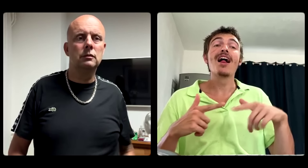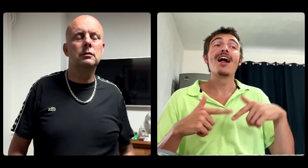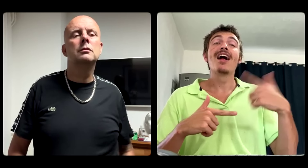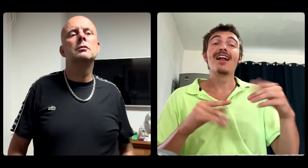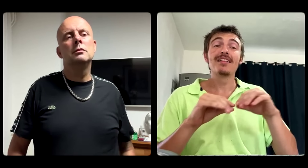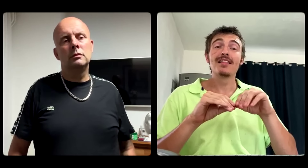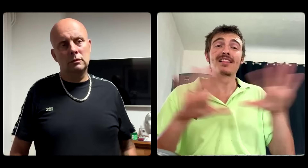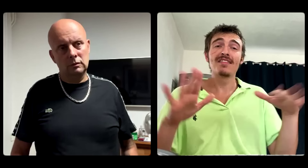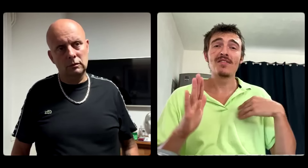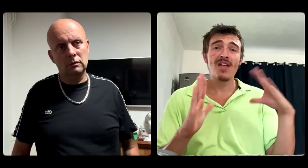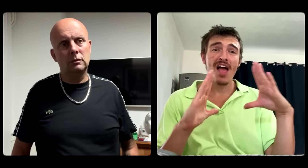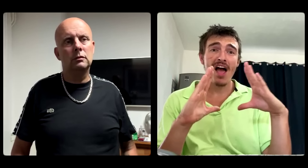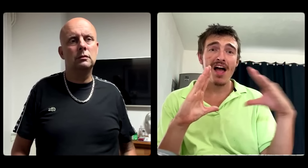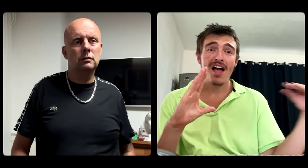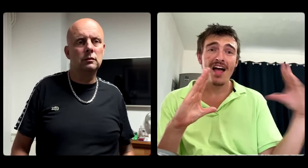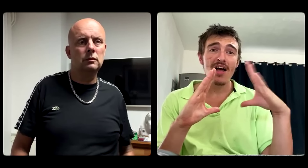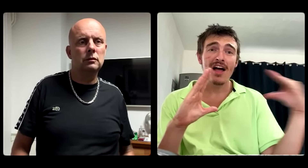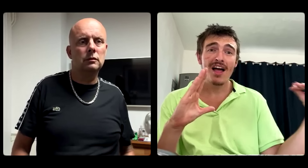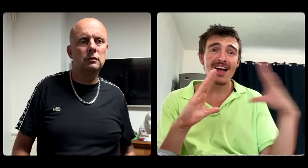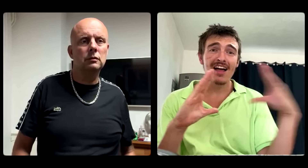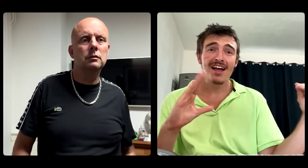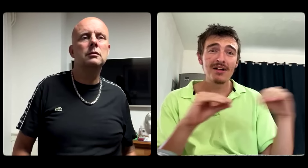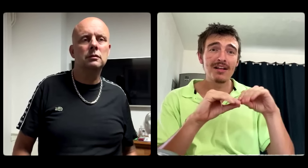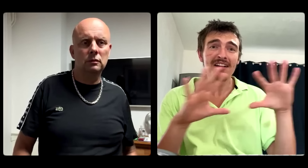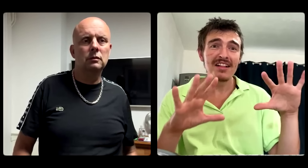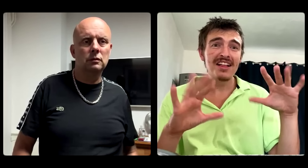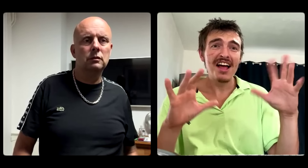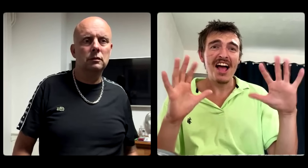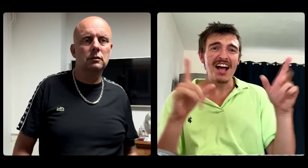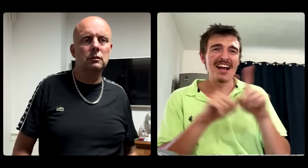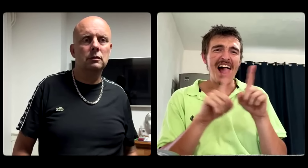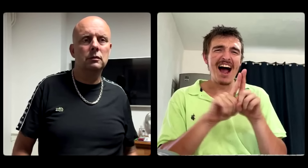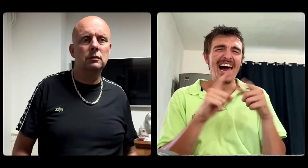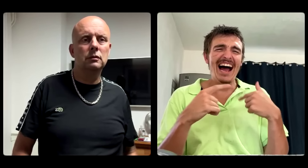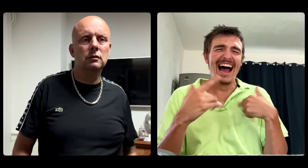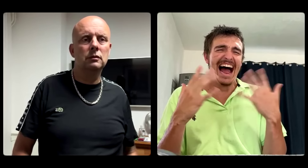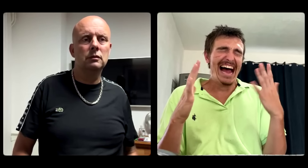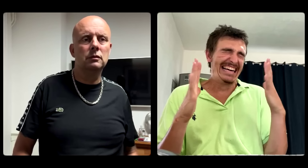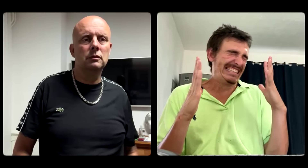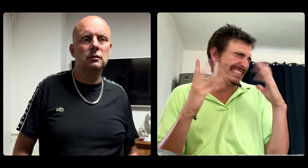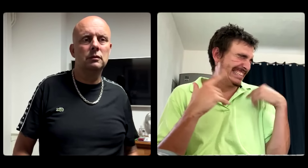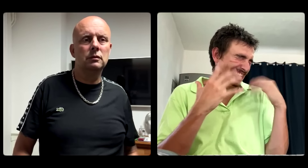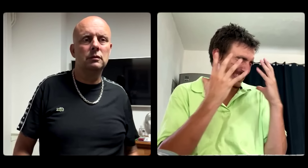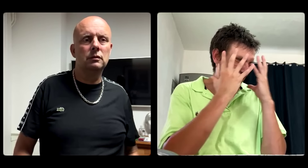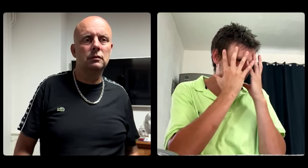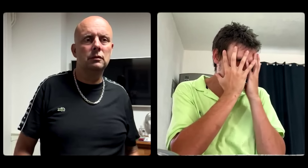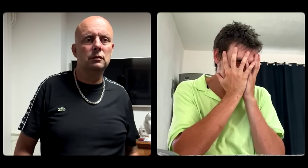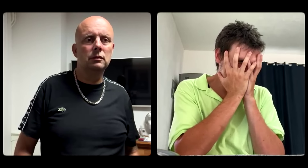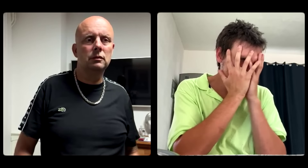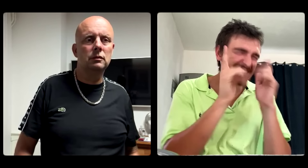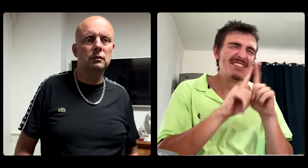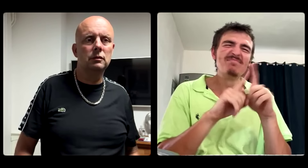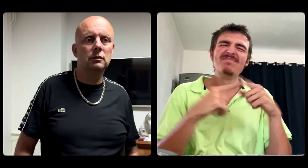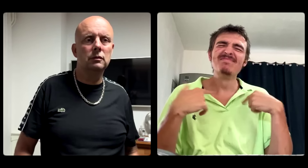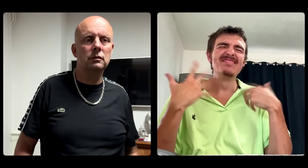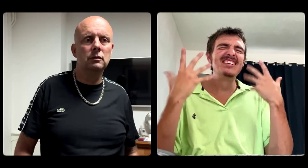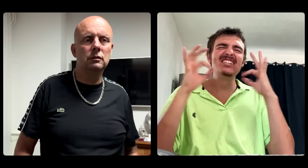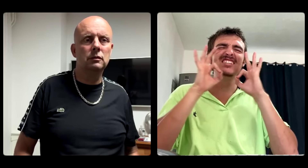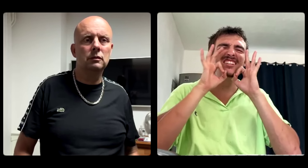Maar ik ben nu even aan het zoeken naar de foto's die jij wilt. Maar deze was ook in de smaak gevallen. En ze noemde deze dode lepels voor.